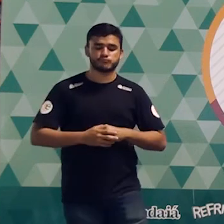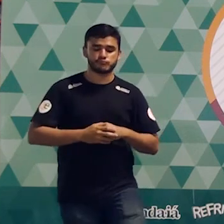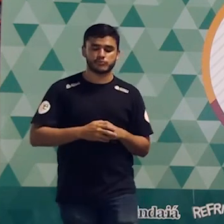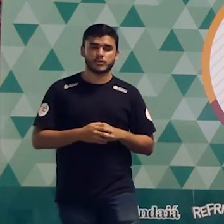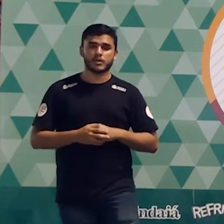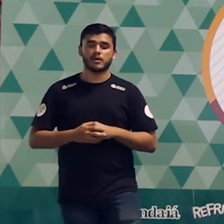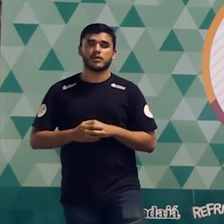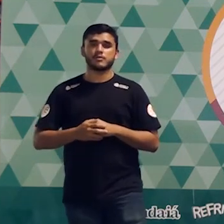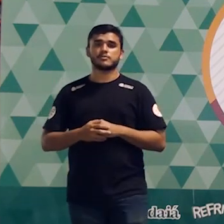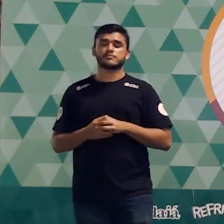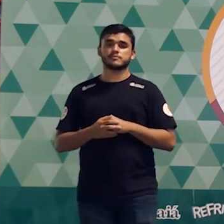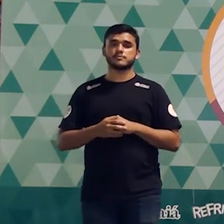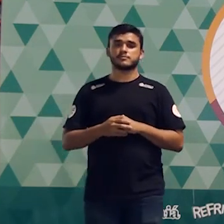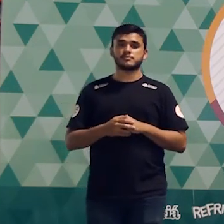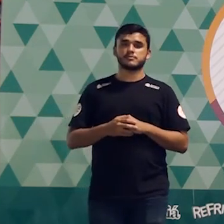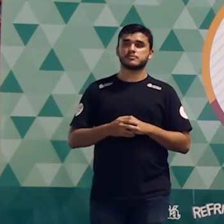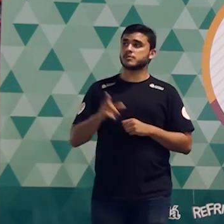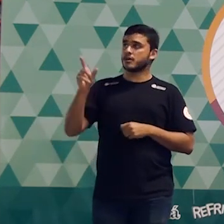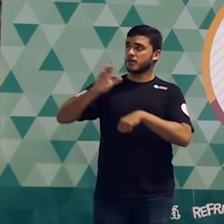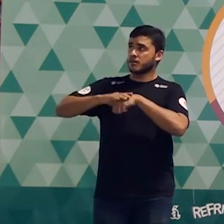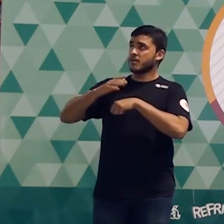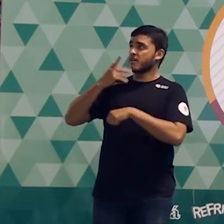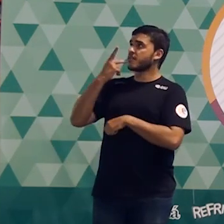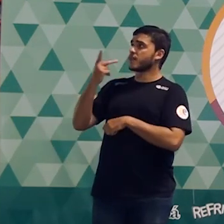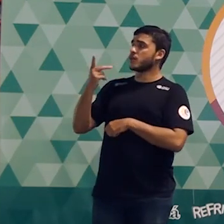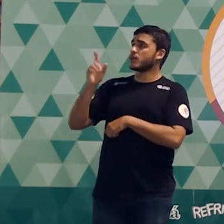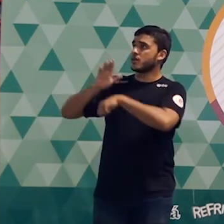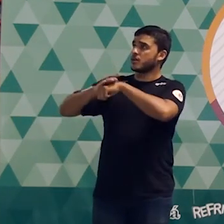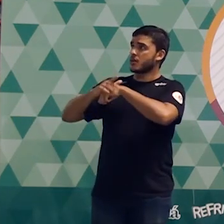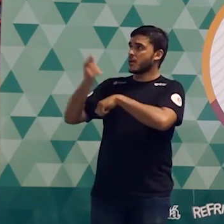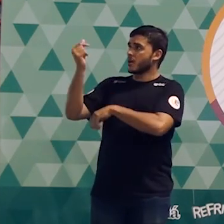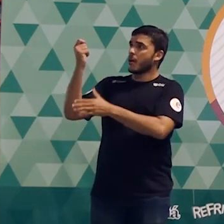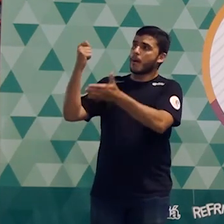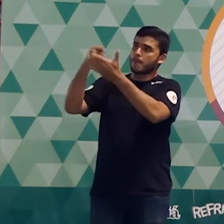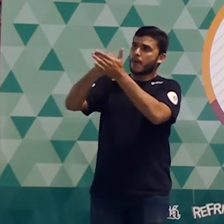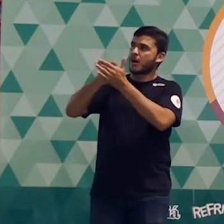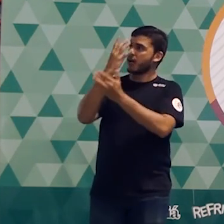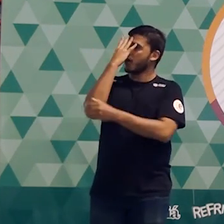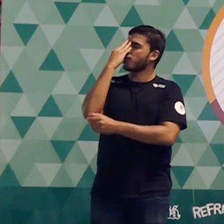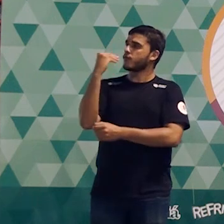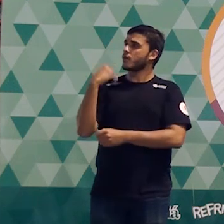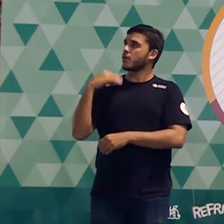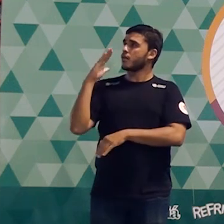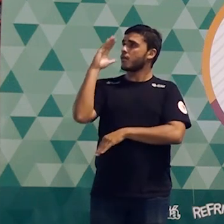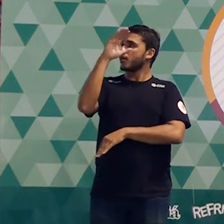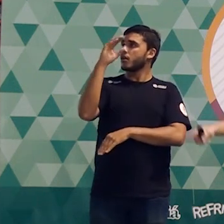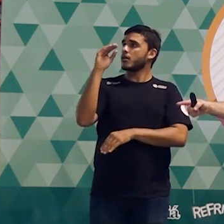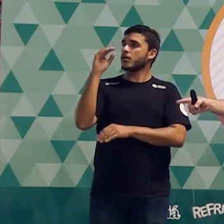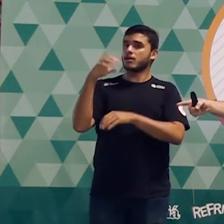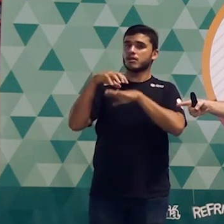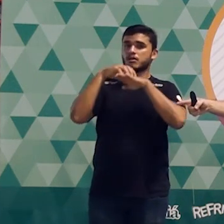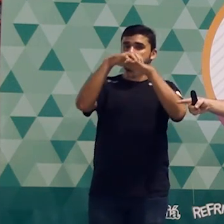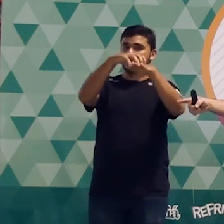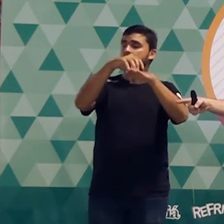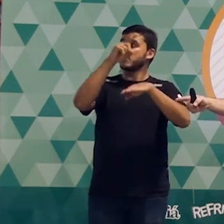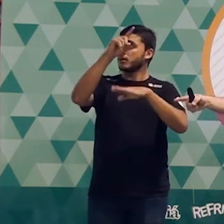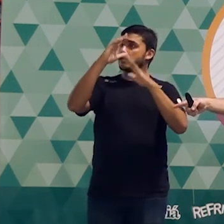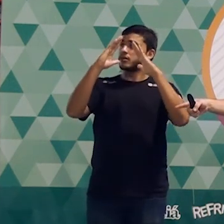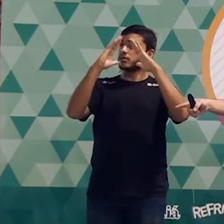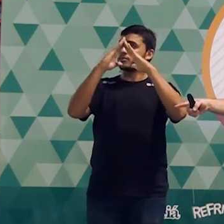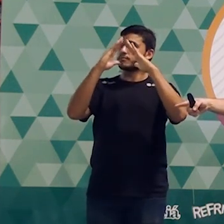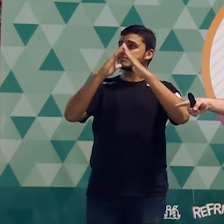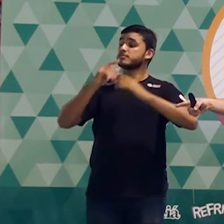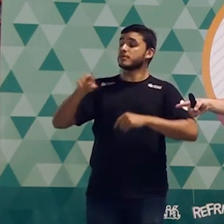pai, paga aí um transporte escolar para levar a gente para a escola e tal. O pai vai olhar e dizer assim: meu filho, sabe o que é aquilo?